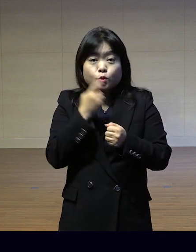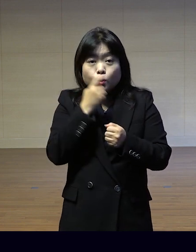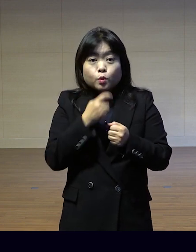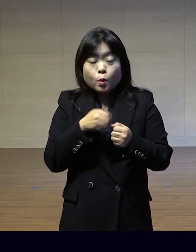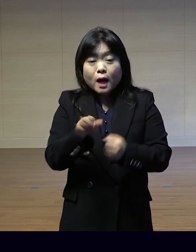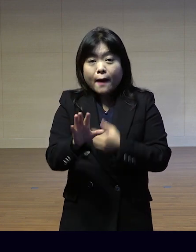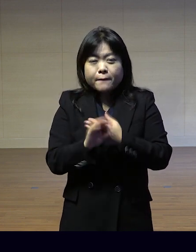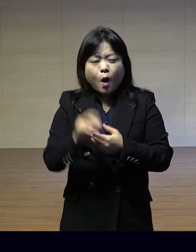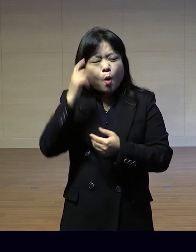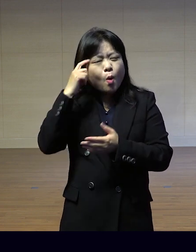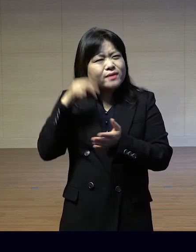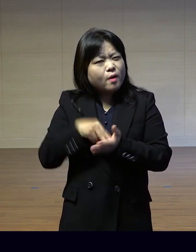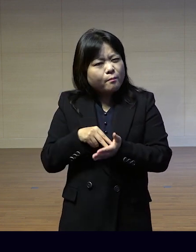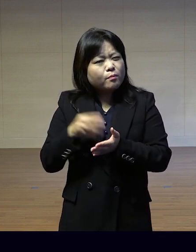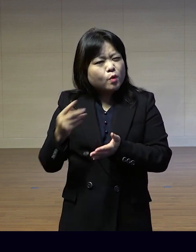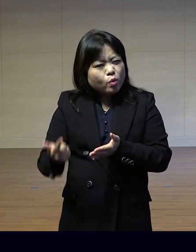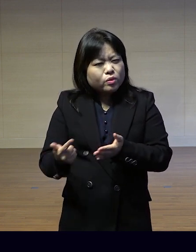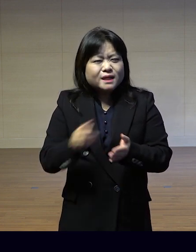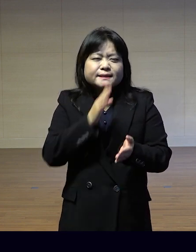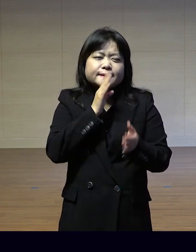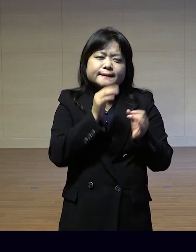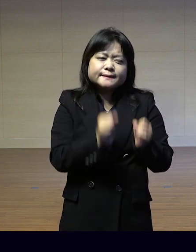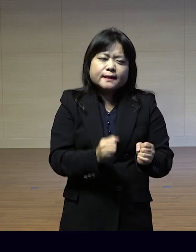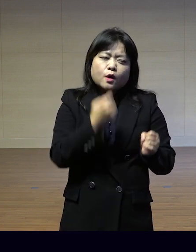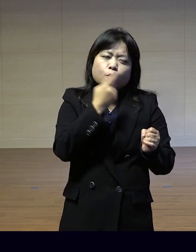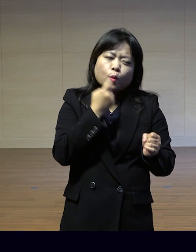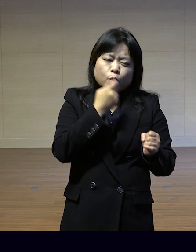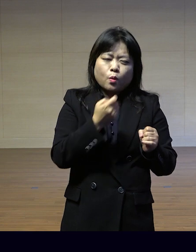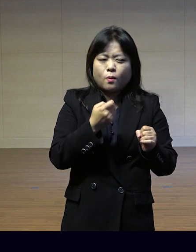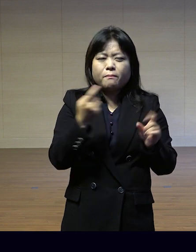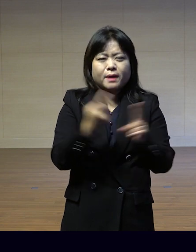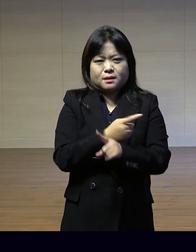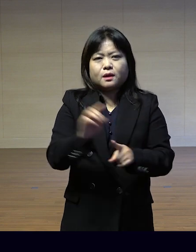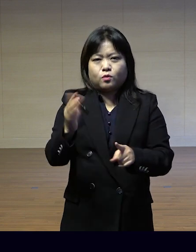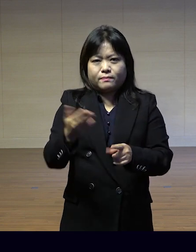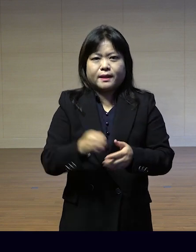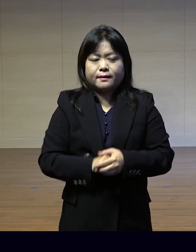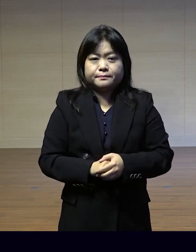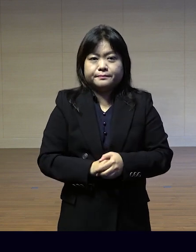이제 관념론이냐 실제론이냐 이렇게 바뀌어지는 것입니다.